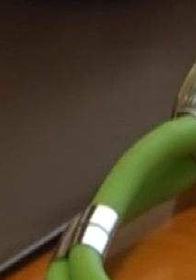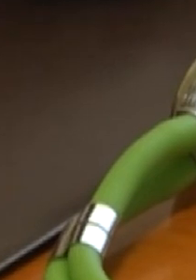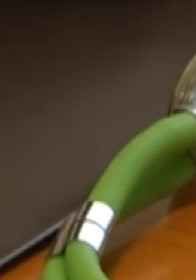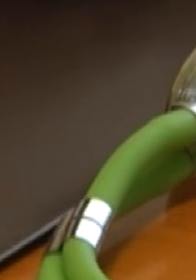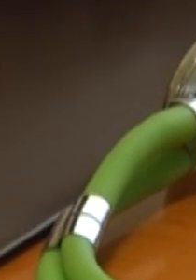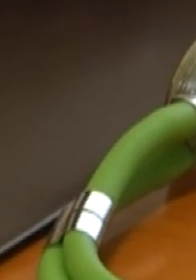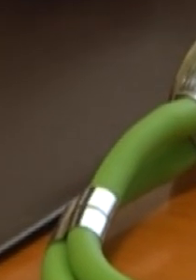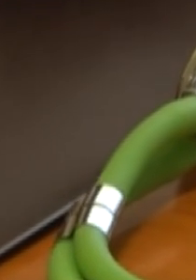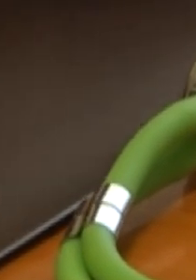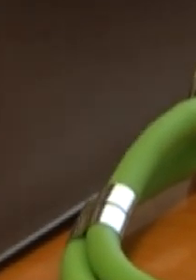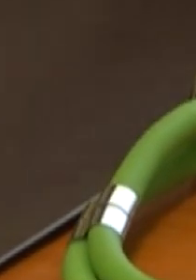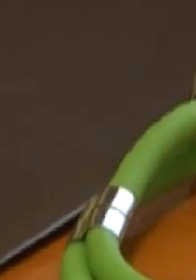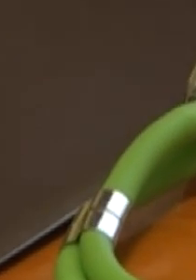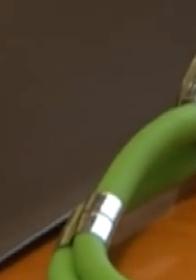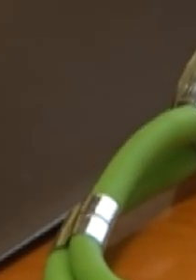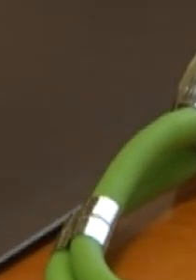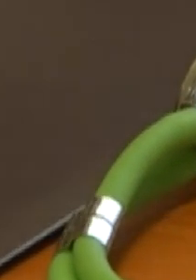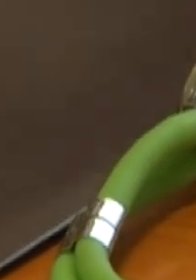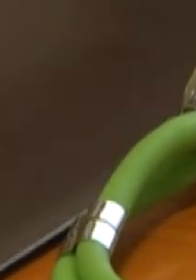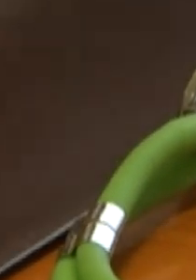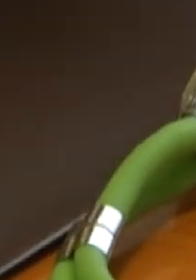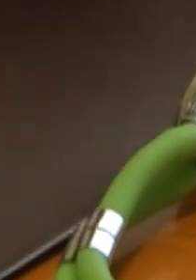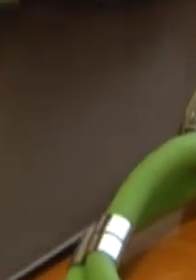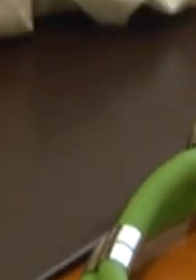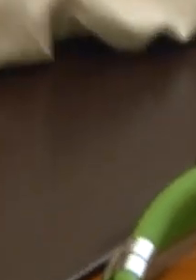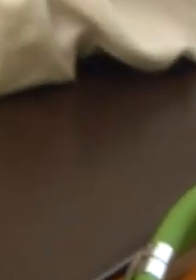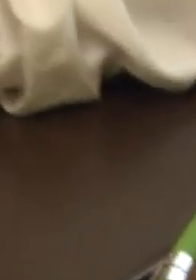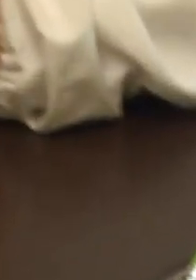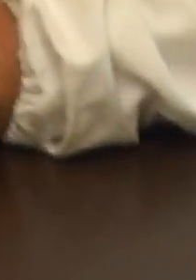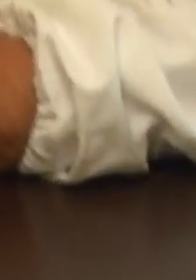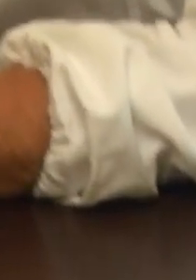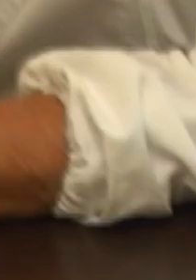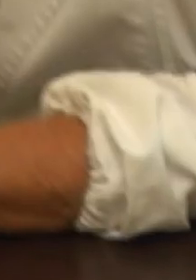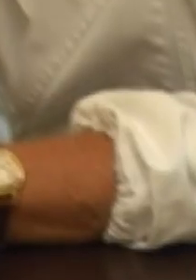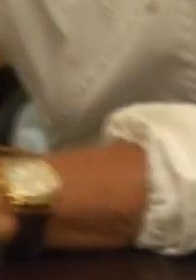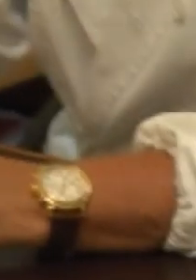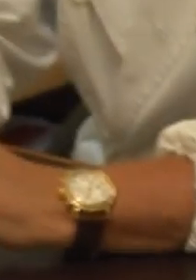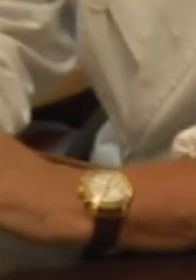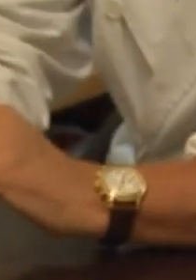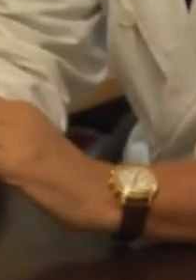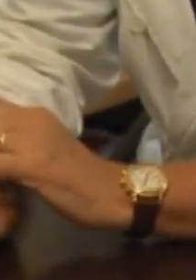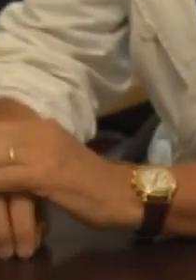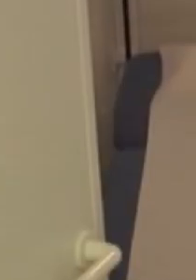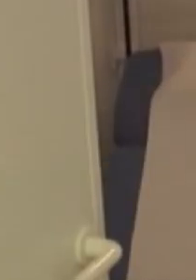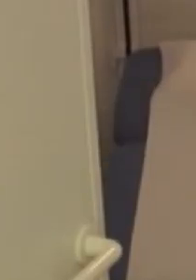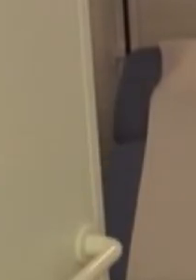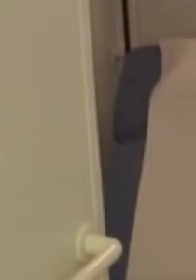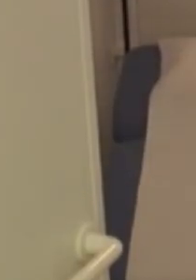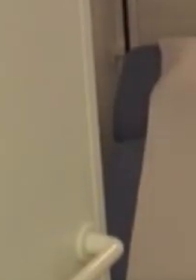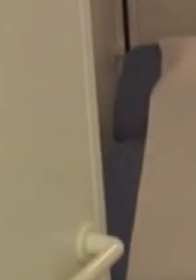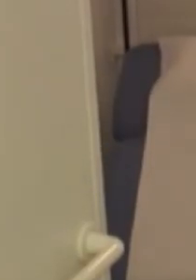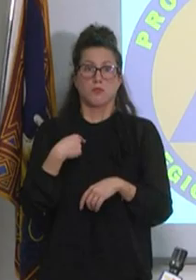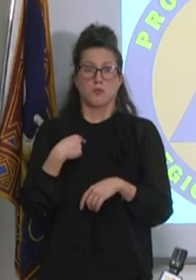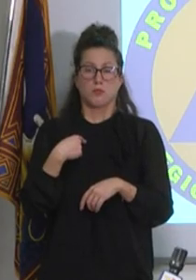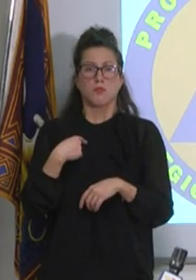obbligatoria la somministrazione di test a rapidi sulla base di uno specifico accordo nazionale tra sindacati e ministero poi ratificata venerdì a livello